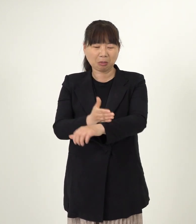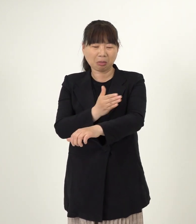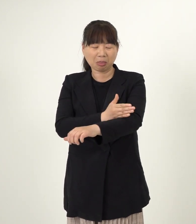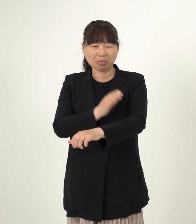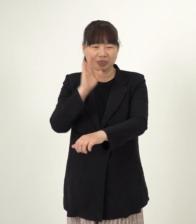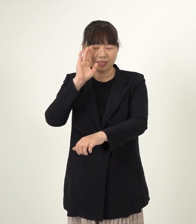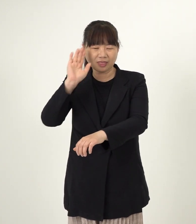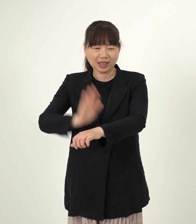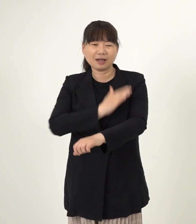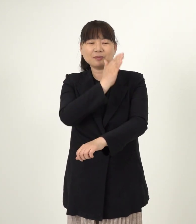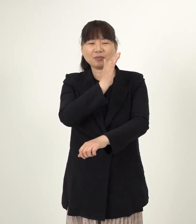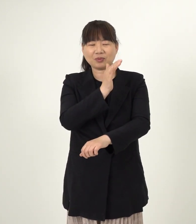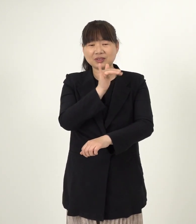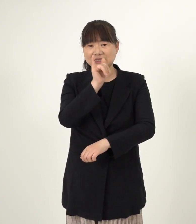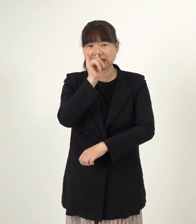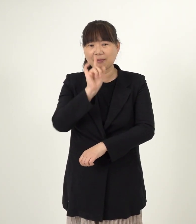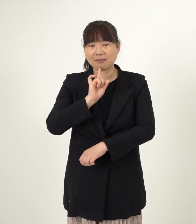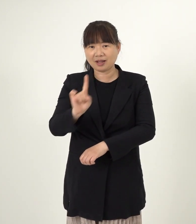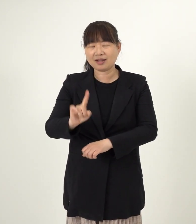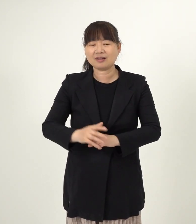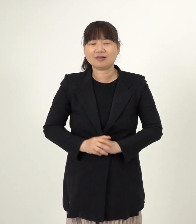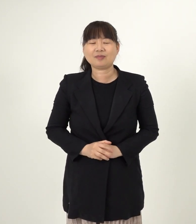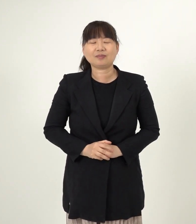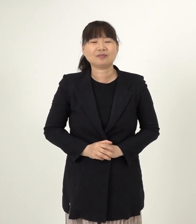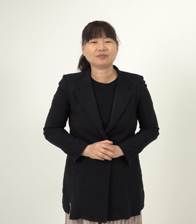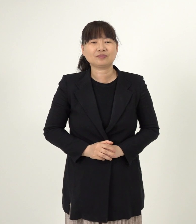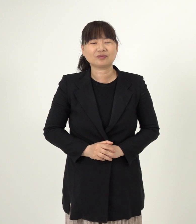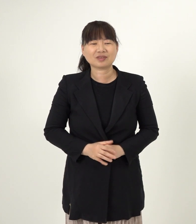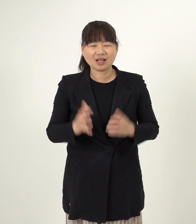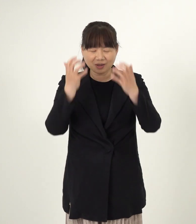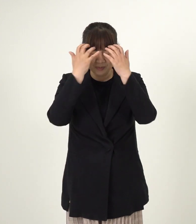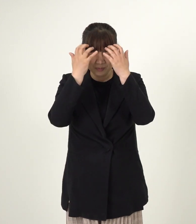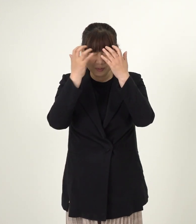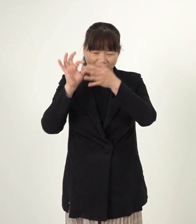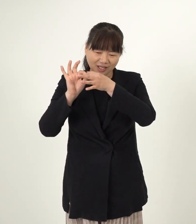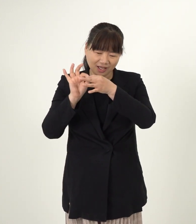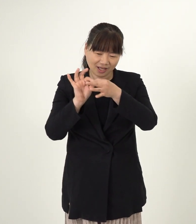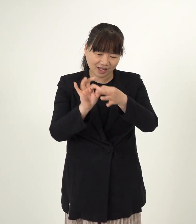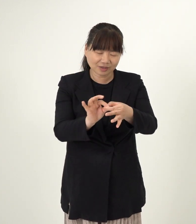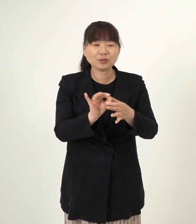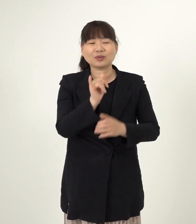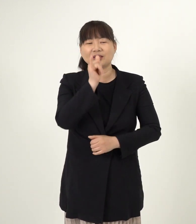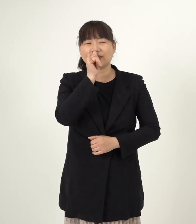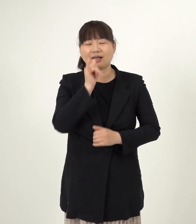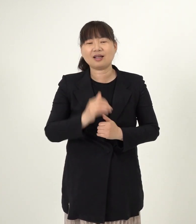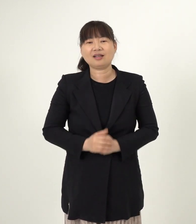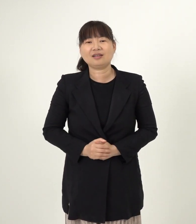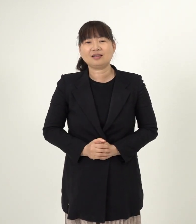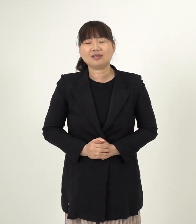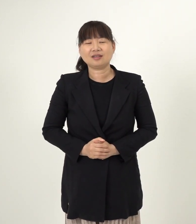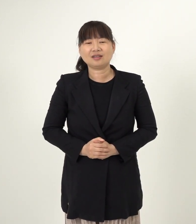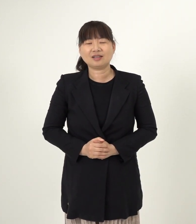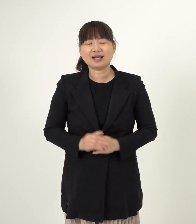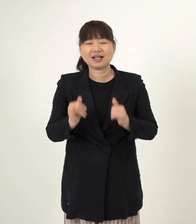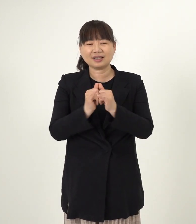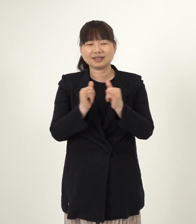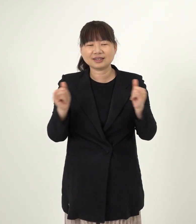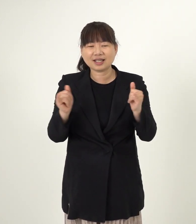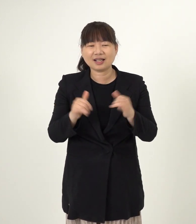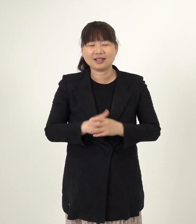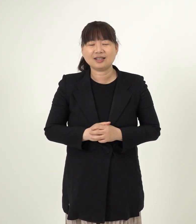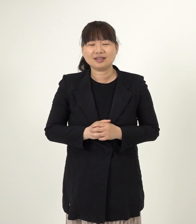있고 가득하다 그 말이겠죠. 그리고 고통이 끊이지를 않는다. 그리고 인간의